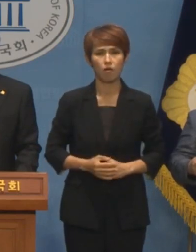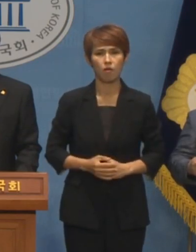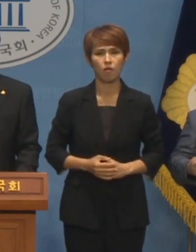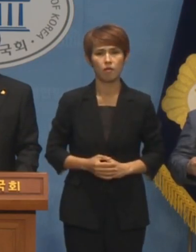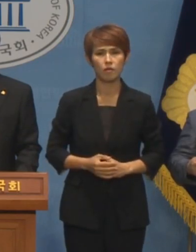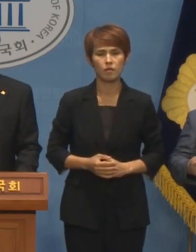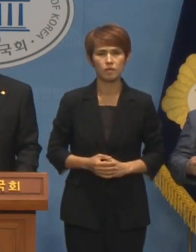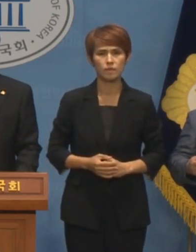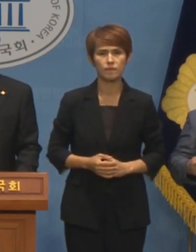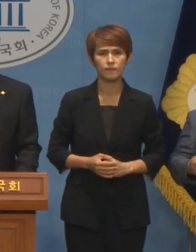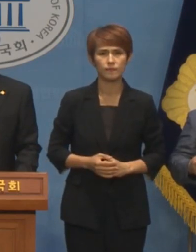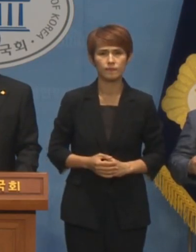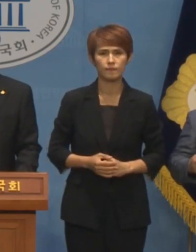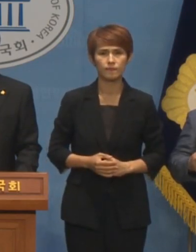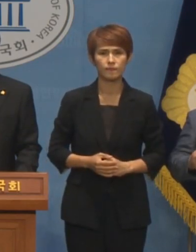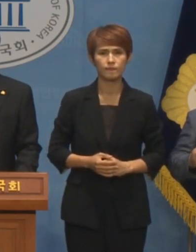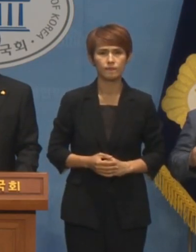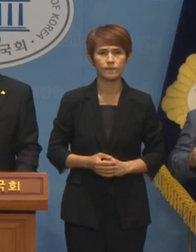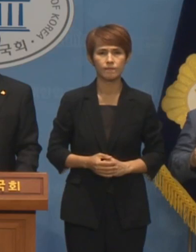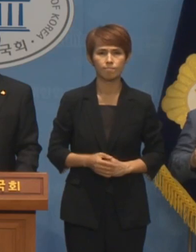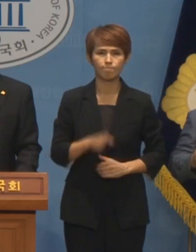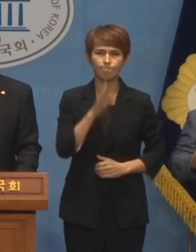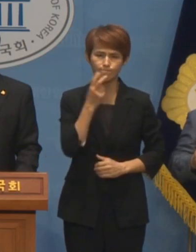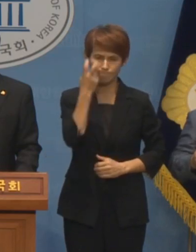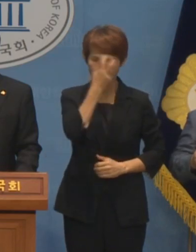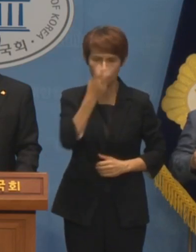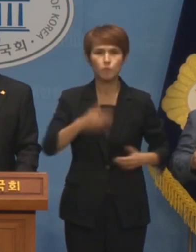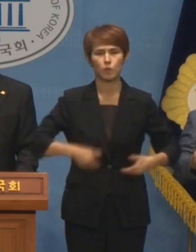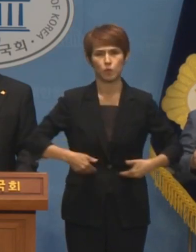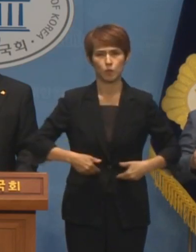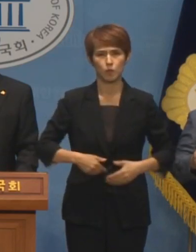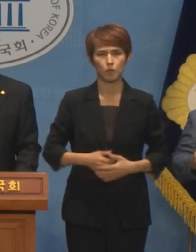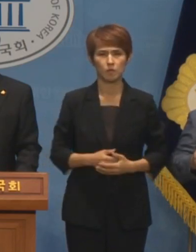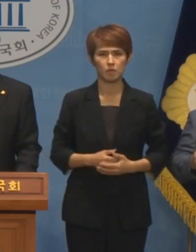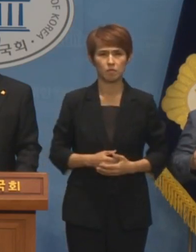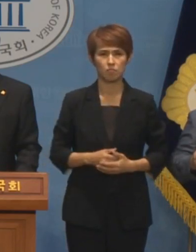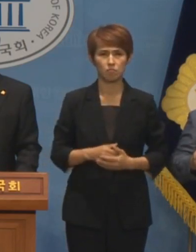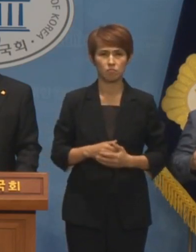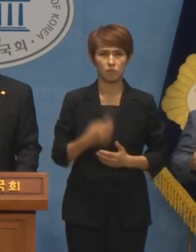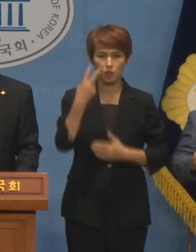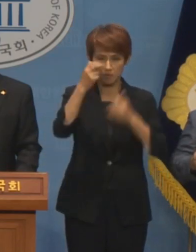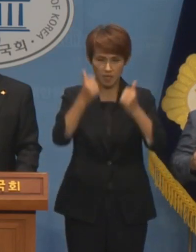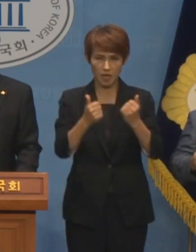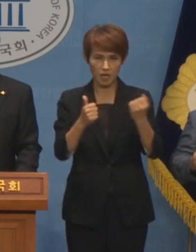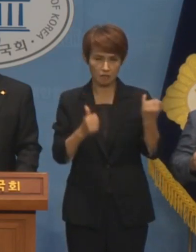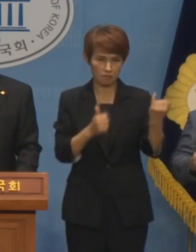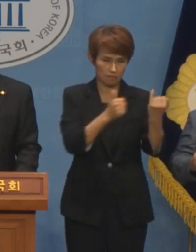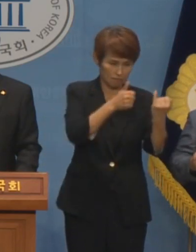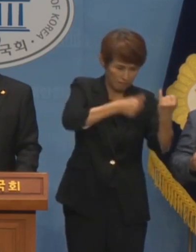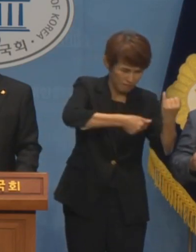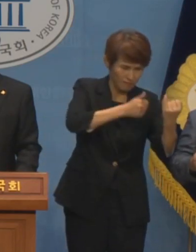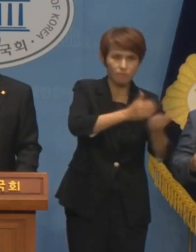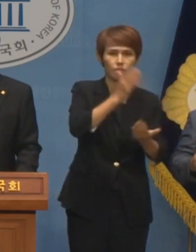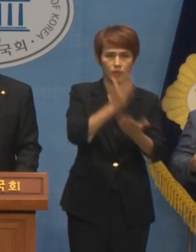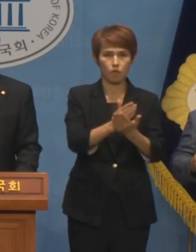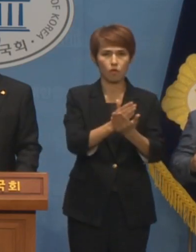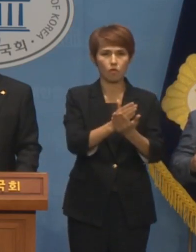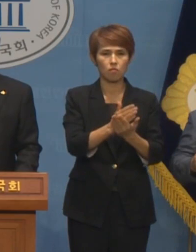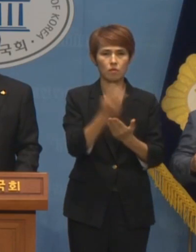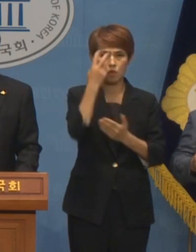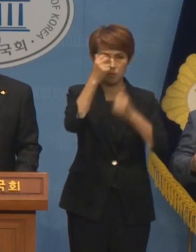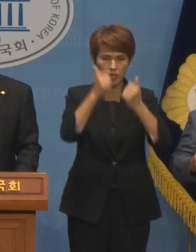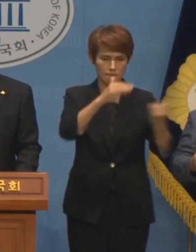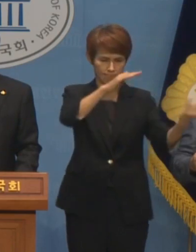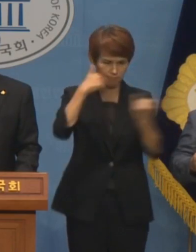대해서 진짜 제대로 수사해야 합니다. 아련이 아니라 제대로 된 소환, 조사,